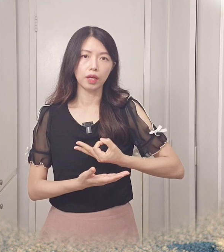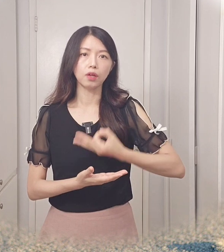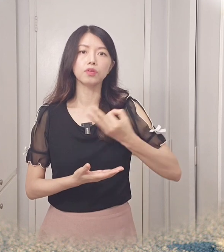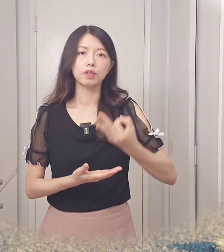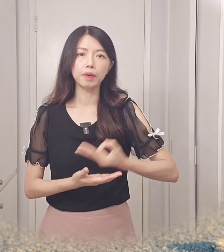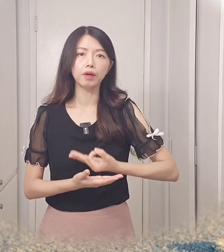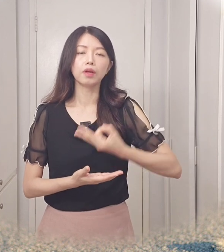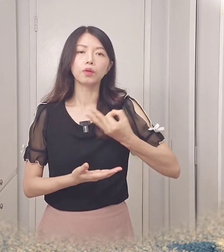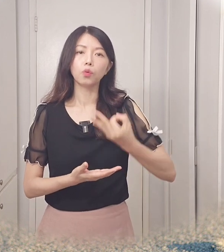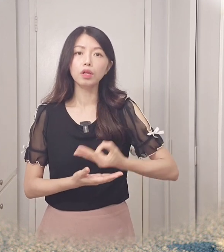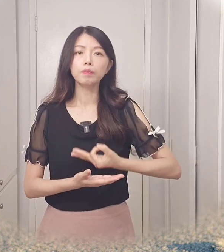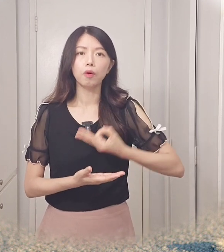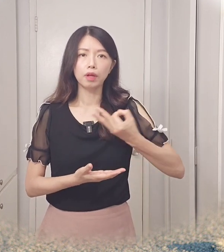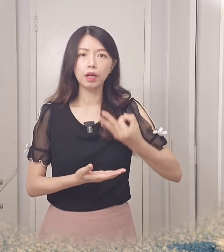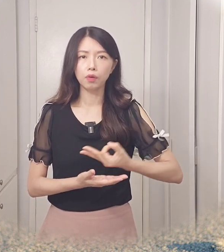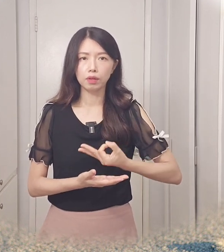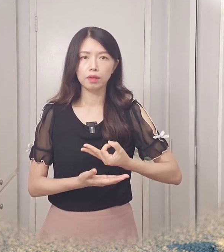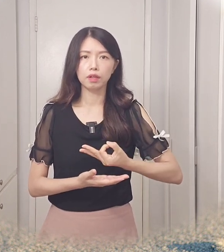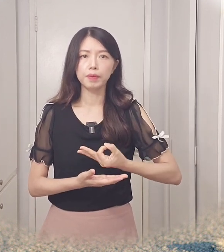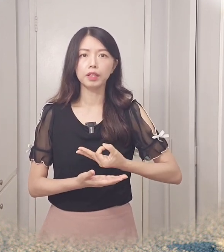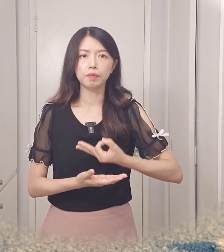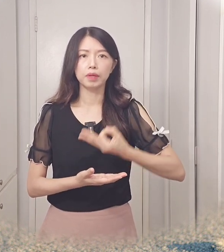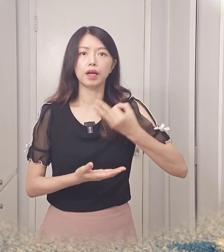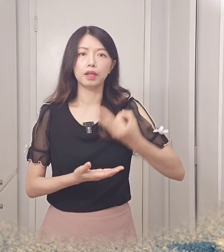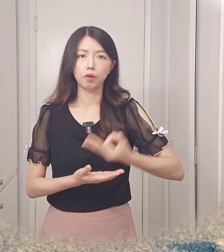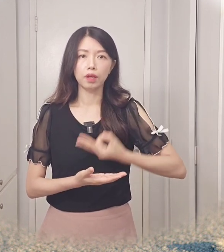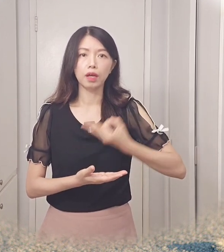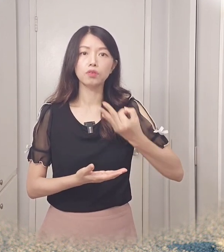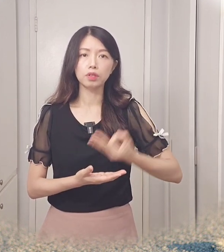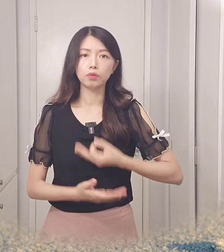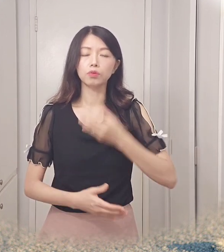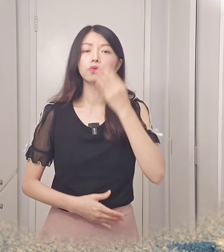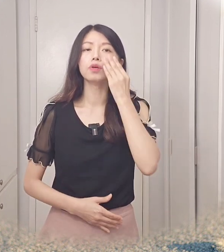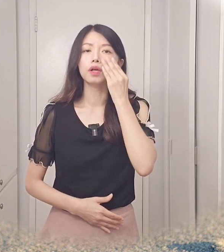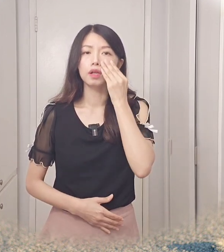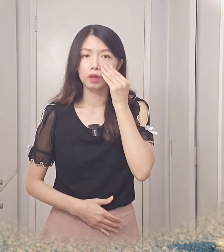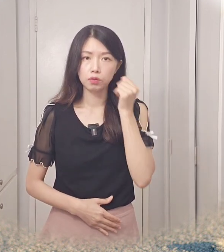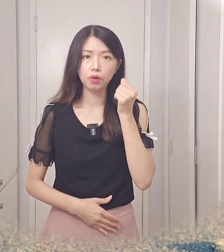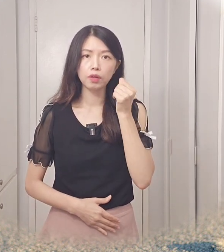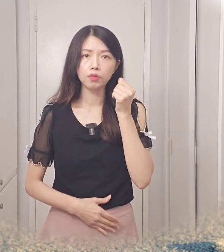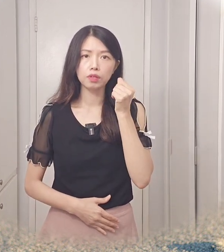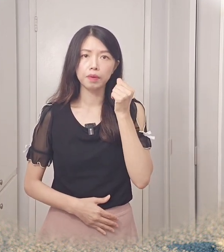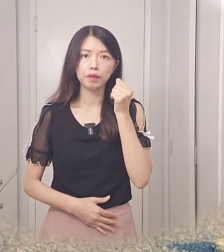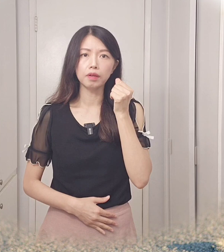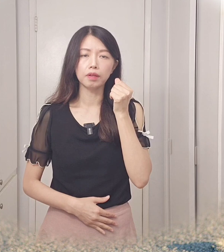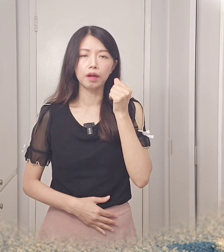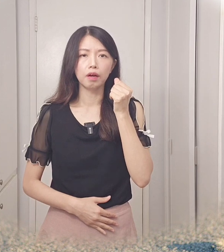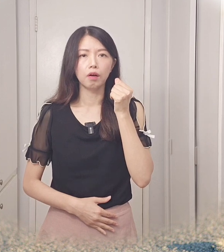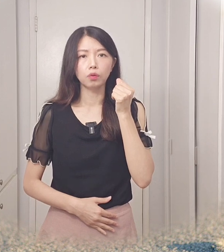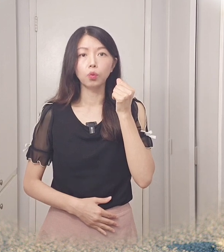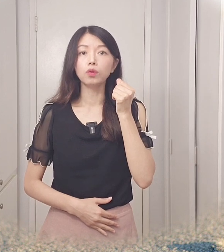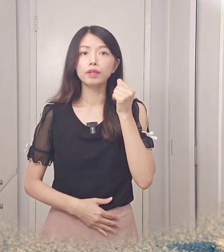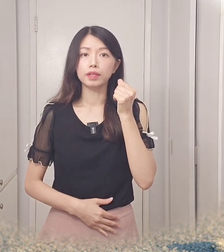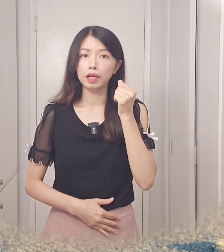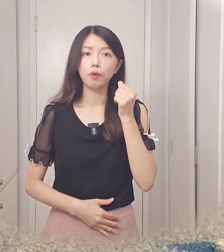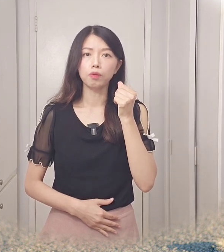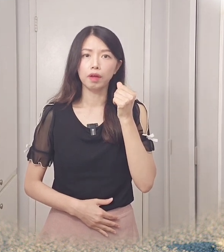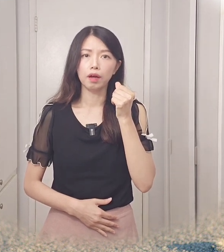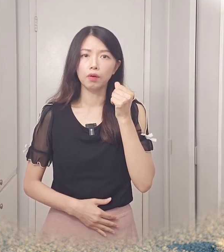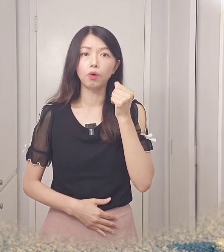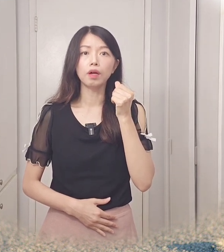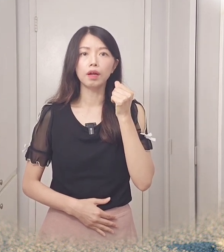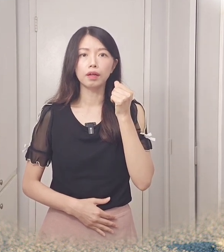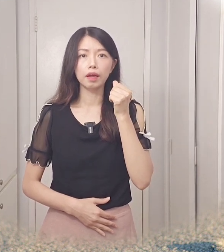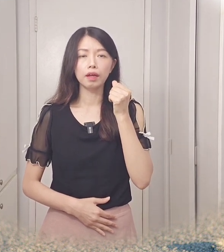쪽으로 당겨주시면 돈을 벌다라고 하는 뜻의 의미가 됩니다. 이렇게 해주시고 이렇게 수어 해주시면은 돈을 잘